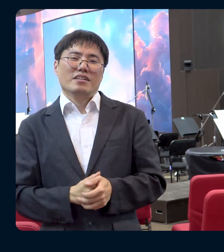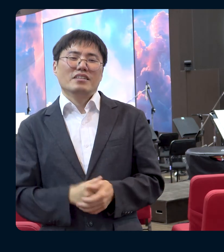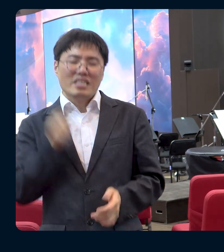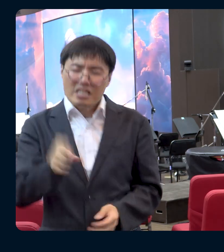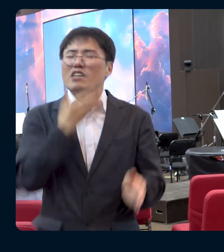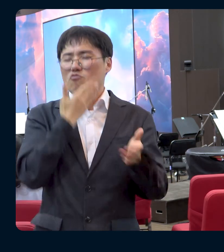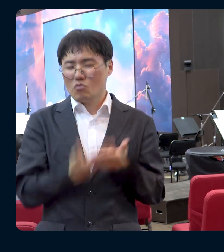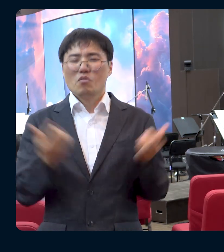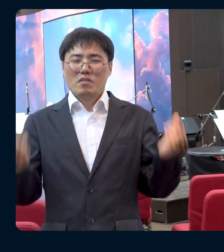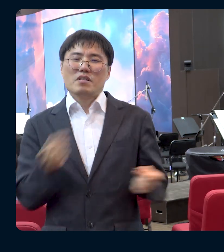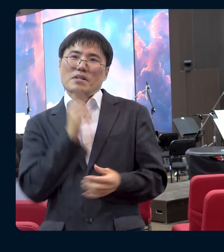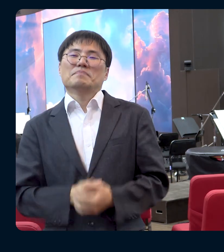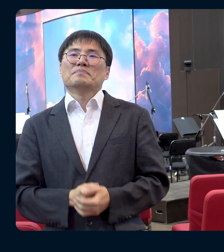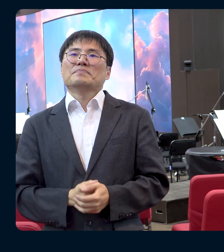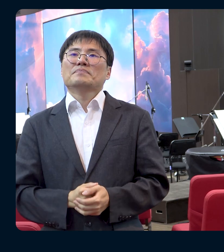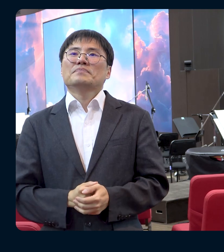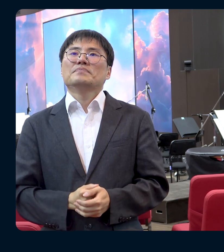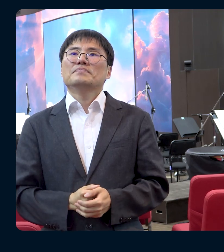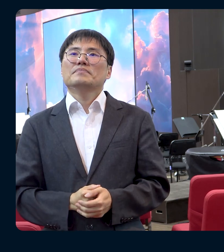써야죠. 이게 정답이에요.